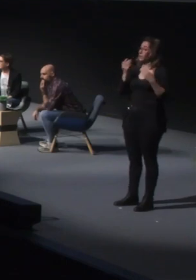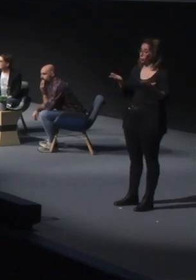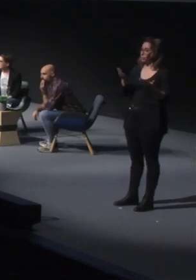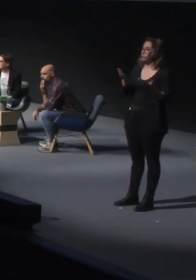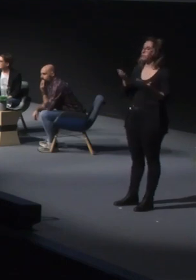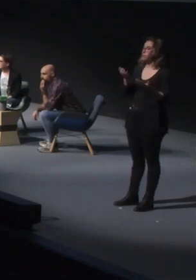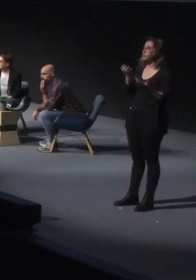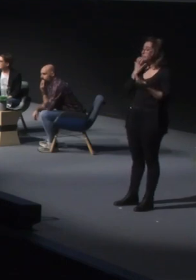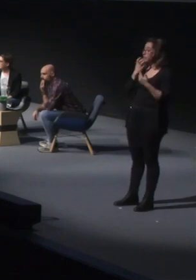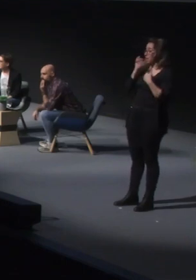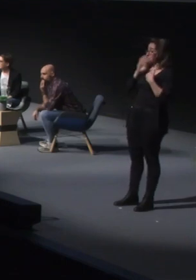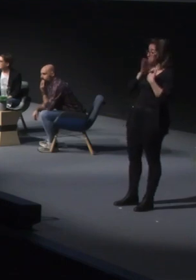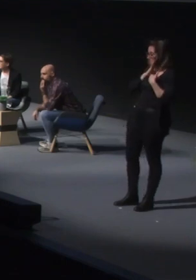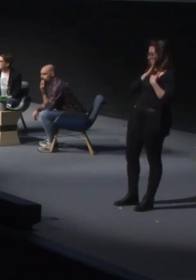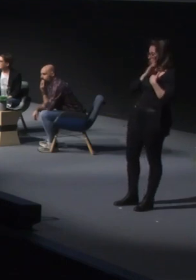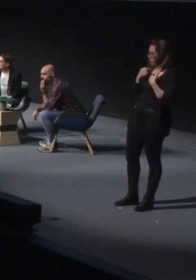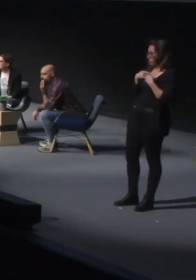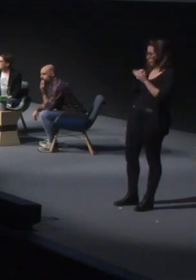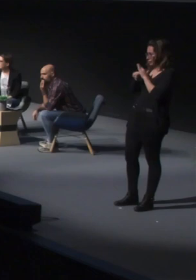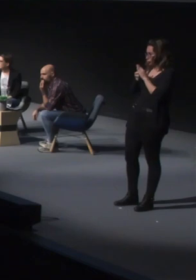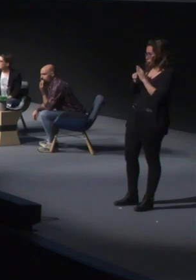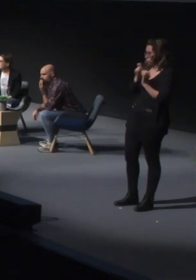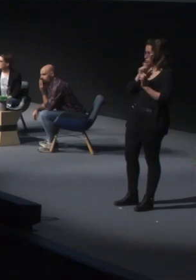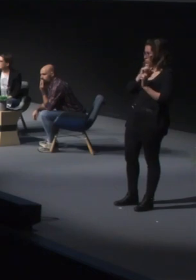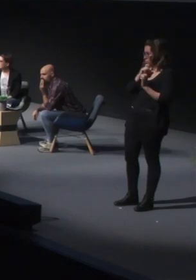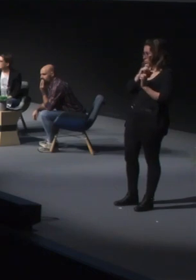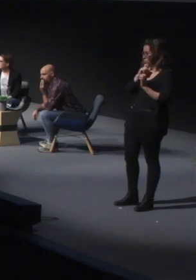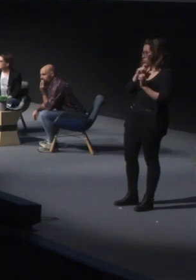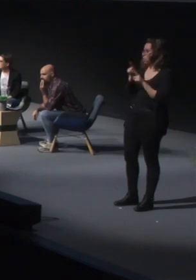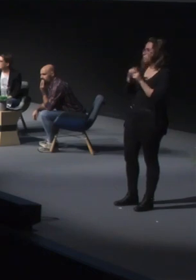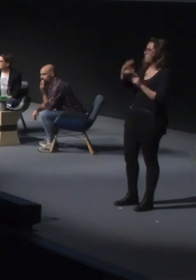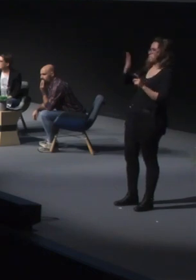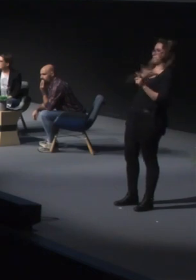madre, ¿cómo gestionar eso sin sentir que es algo personal hacia ti?